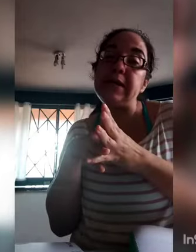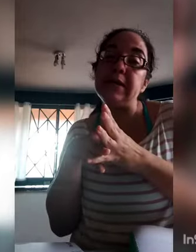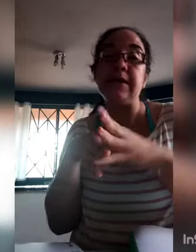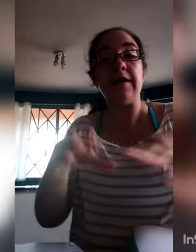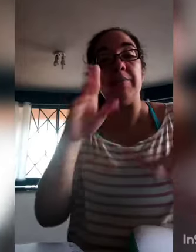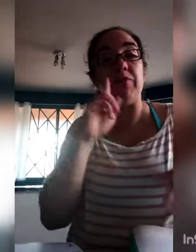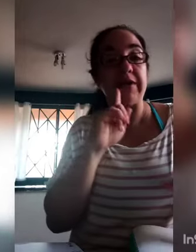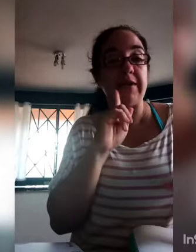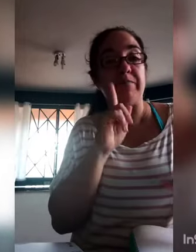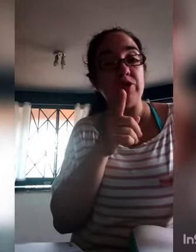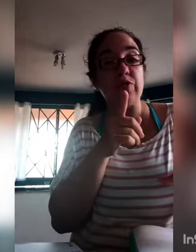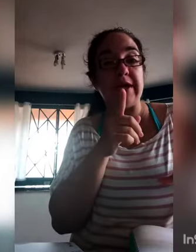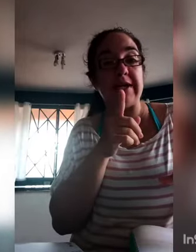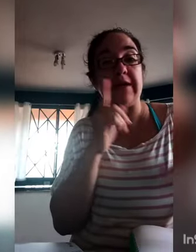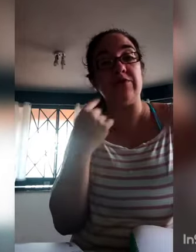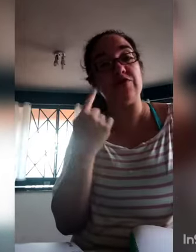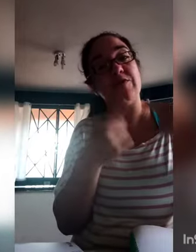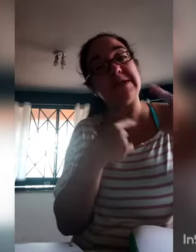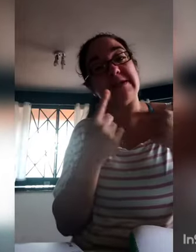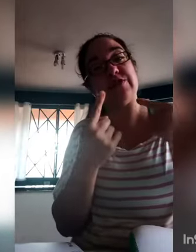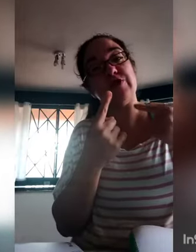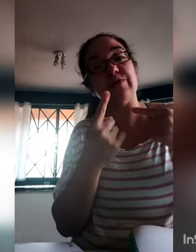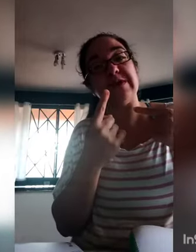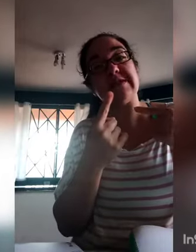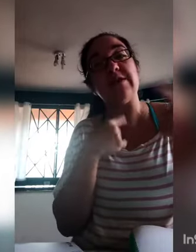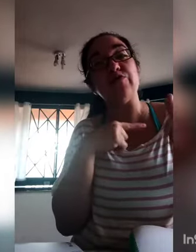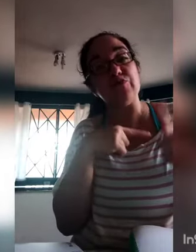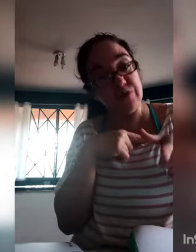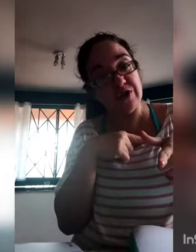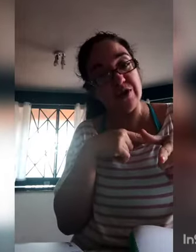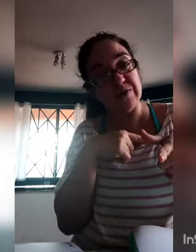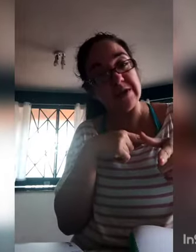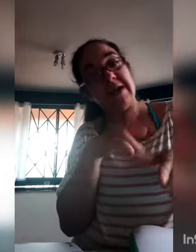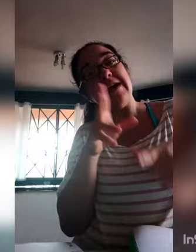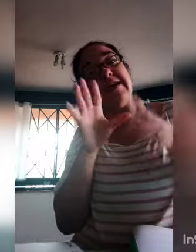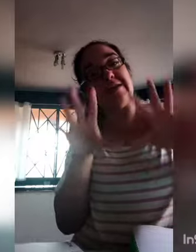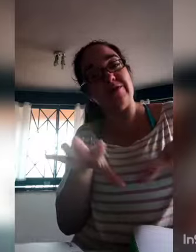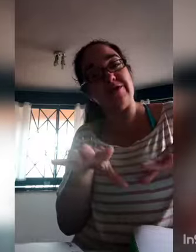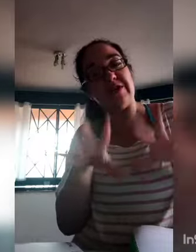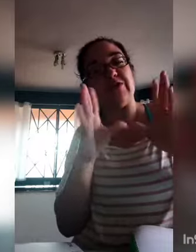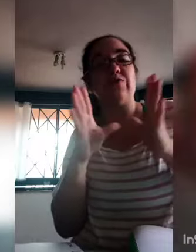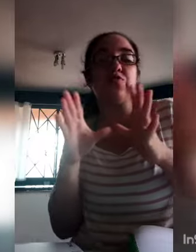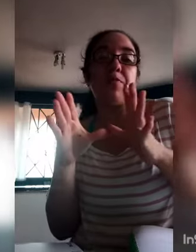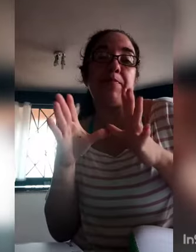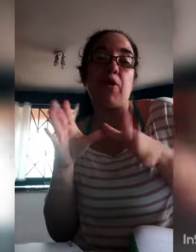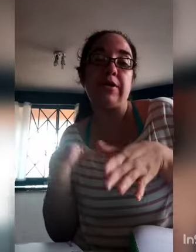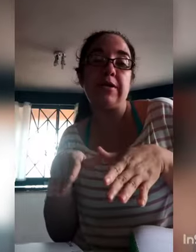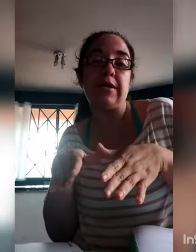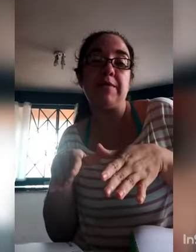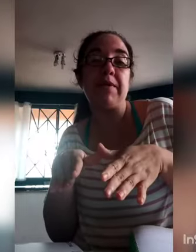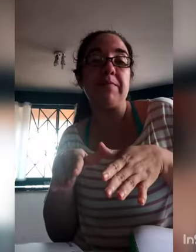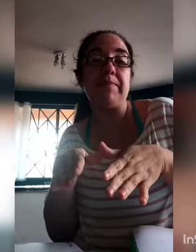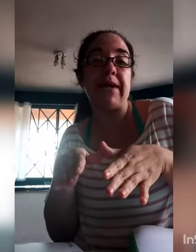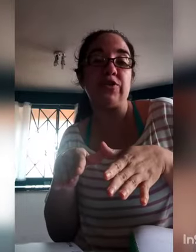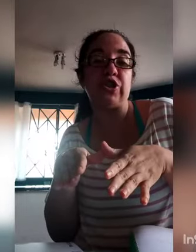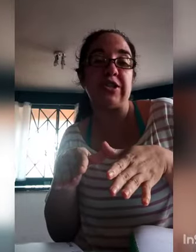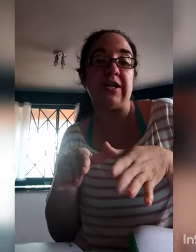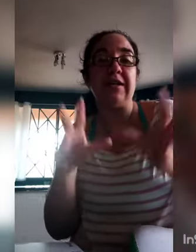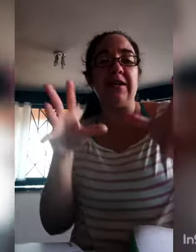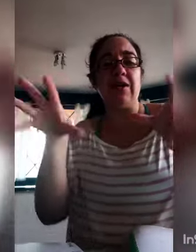pipoquinha, porque depois do recreio nós vamos assistir um desenho juntinhos. Então esteja com a sua pipoquinha aí bem preparadinha.